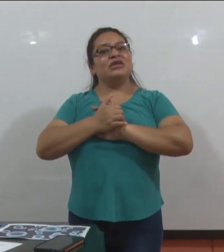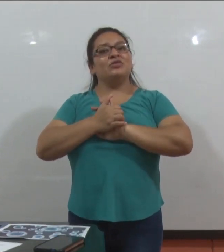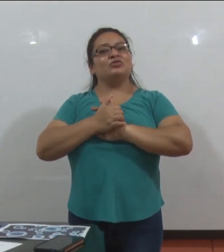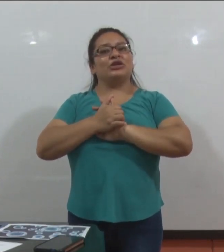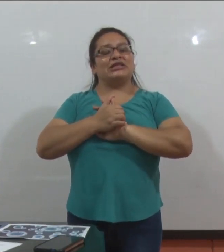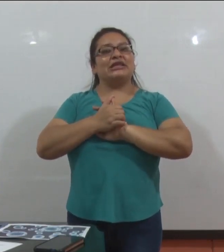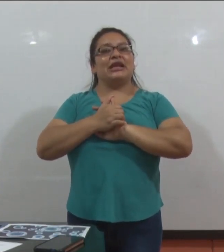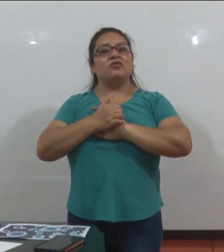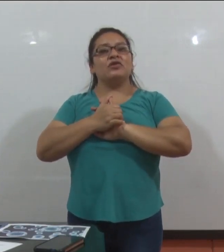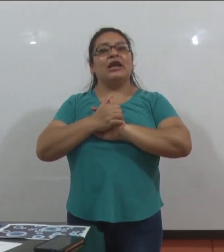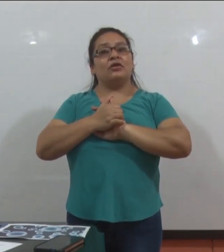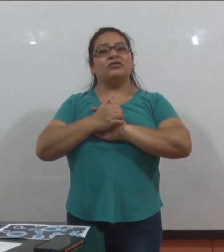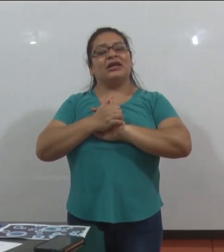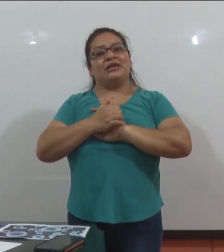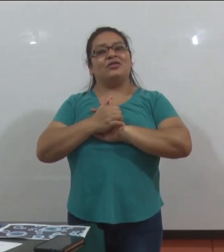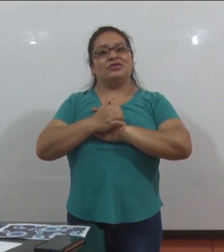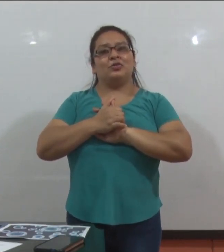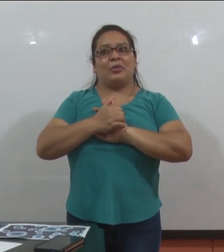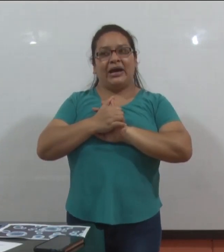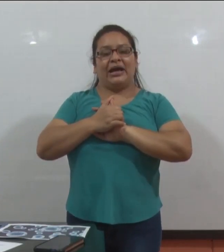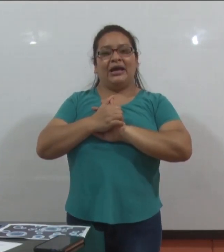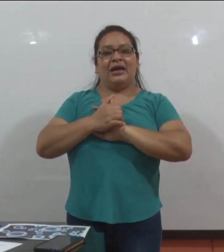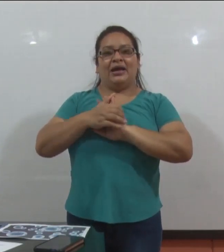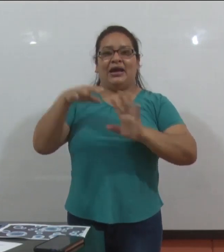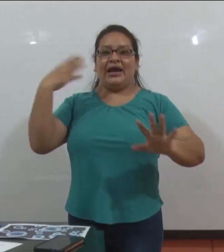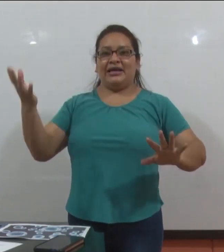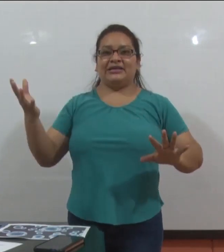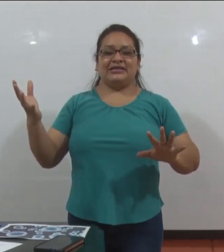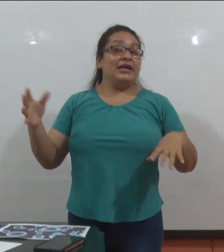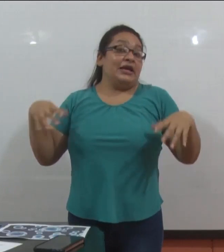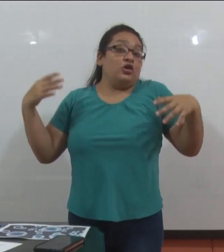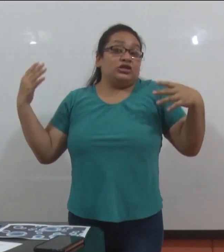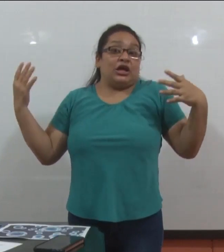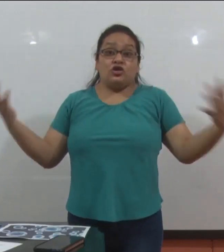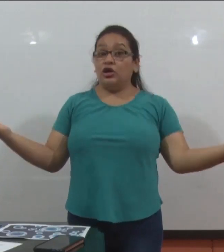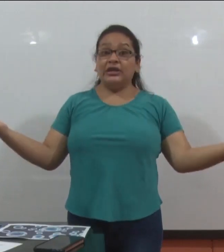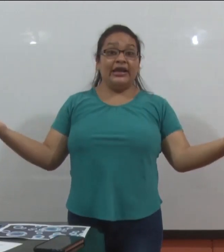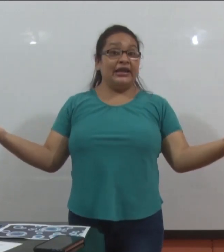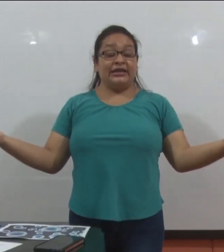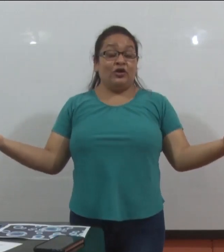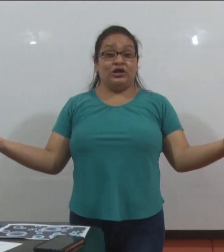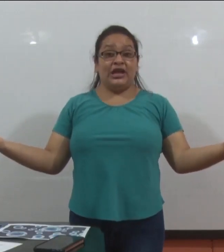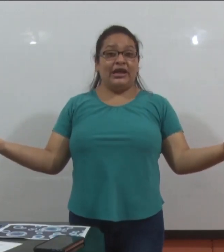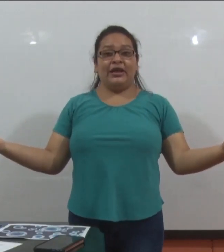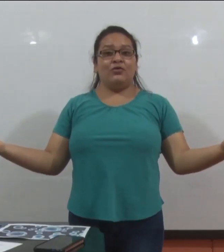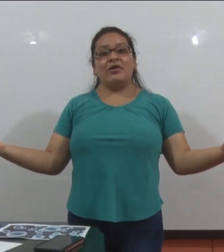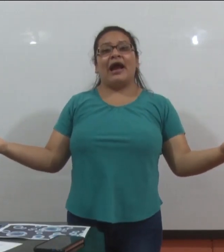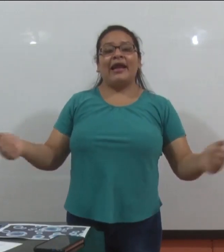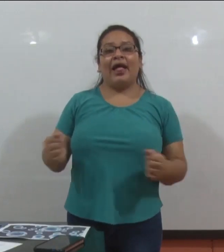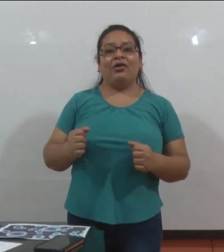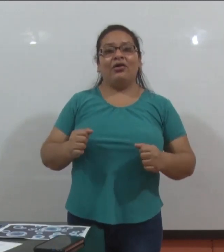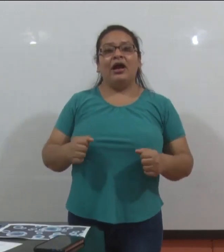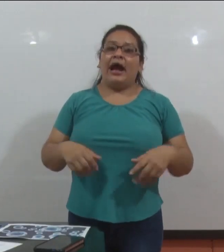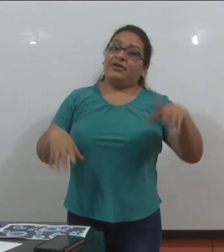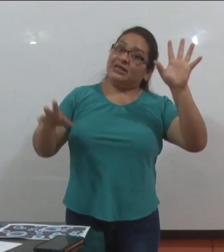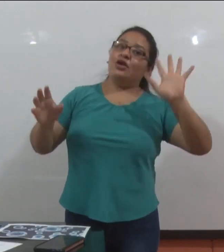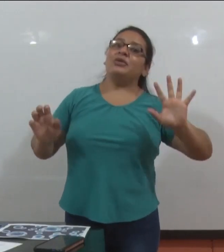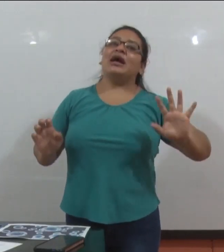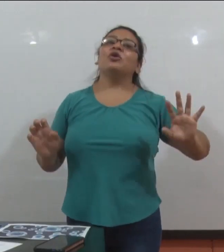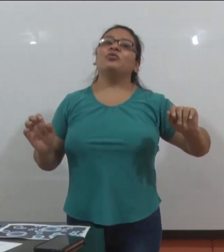mismos, porque sé que a algunos les gusta ir con su papá a esas. Y los que no tienen un ganado, a veces lo miramos por